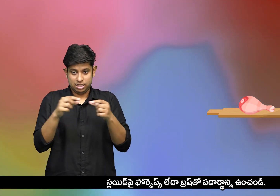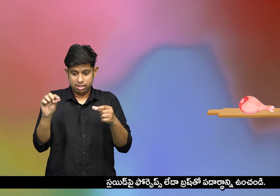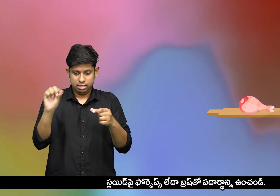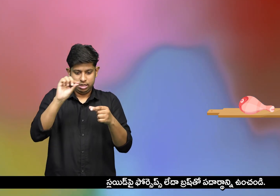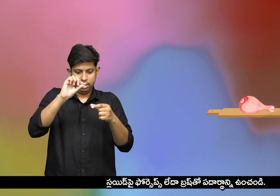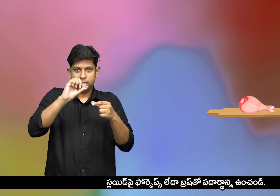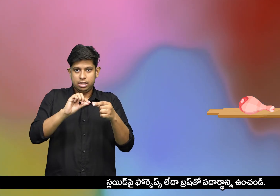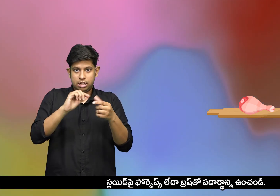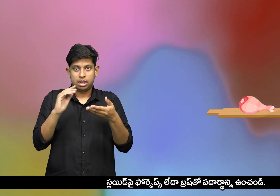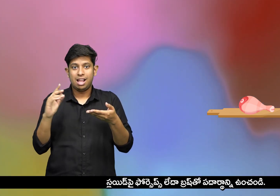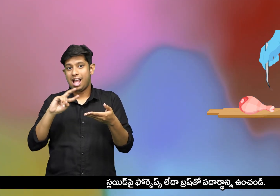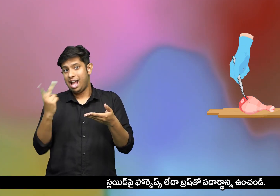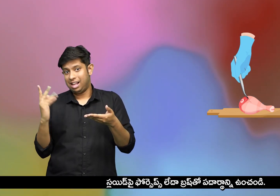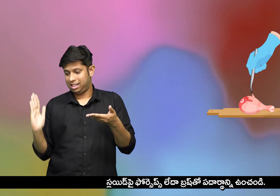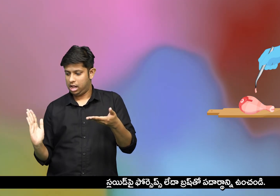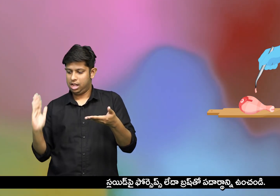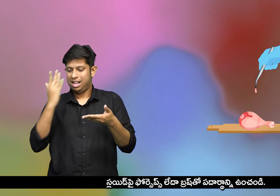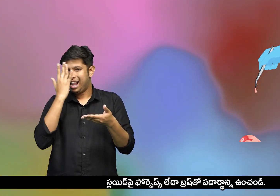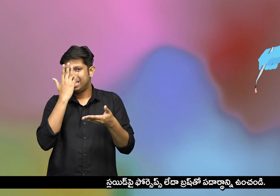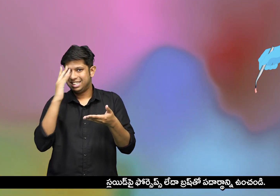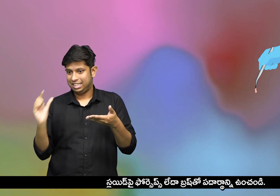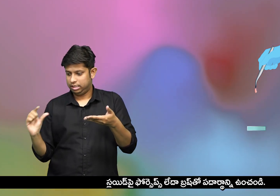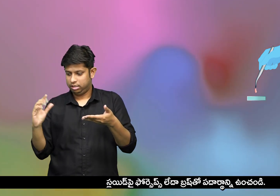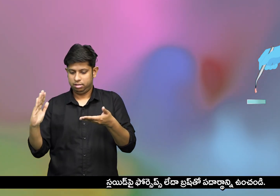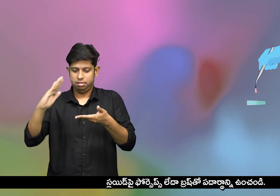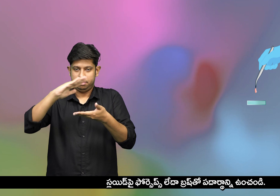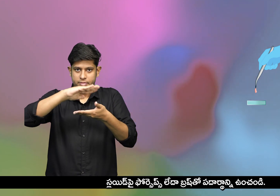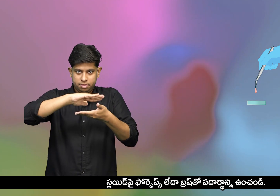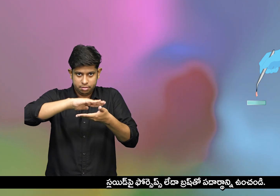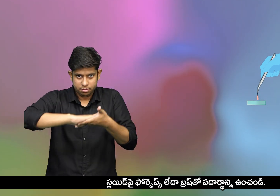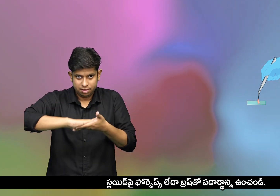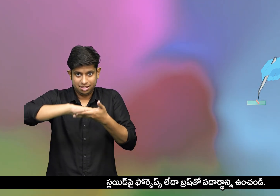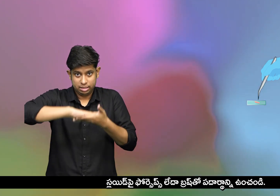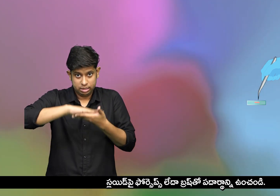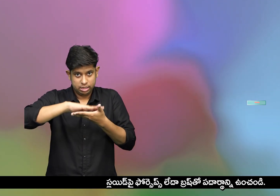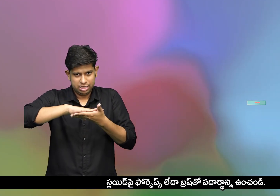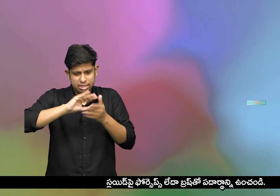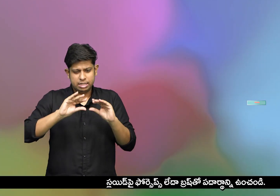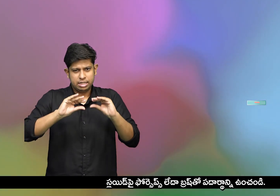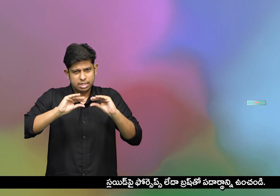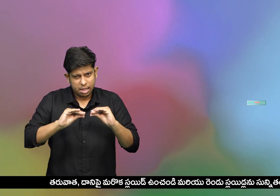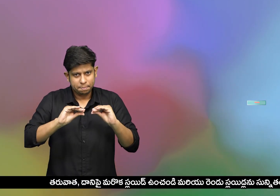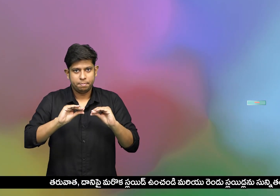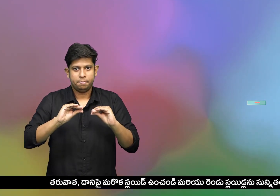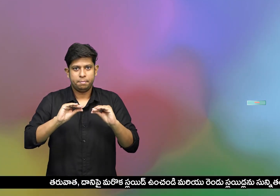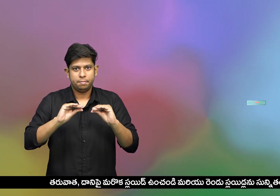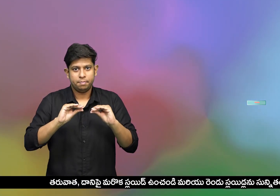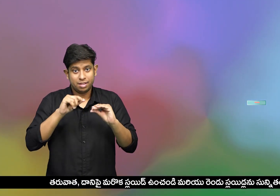స్లైడ్పై ఫోర్సెప్స్ లేదా బ్రష్తో పదార్థాన్ని ఉంచండి. తరువాత